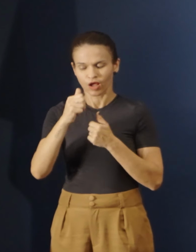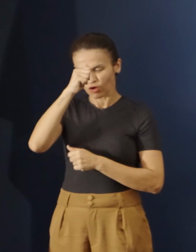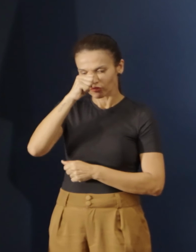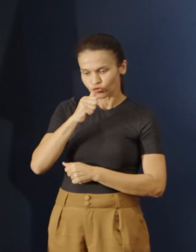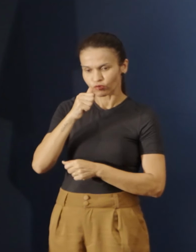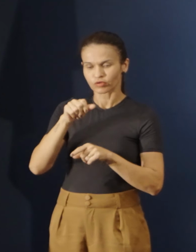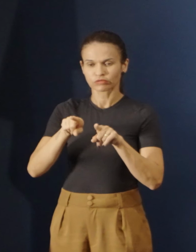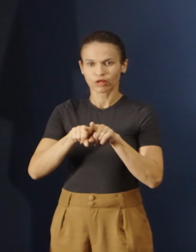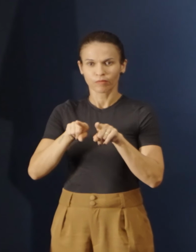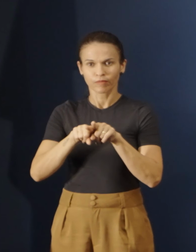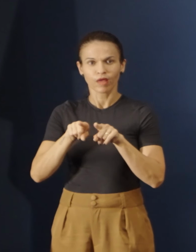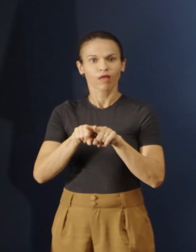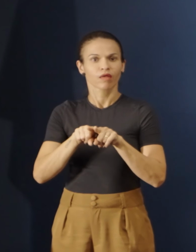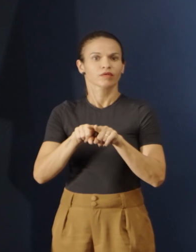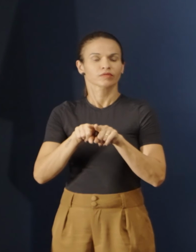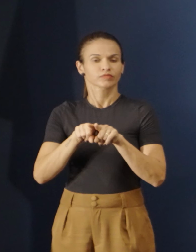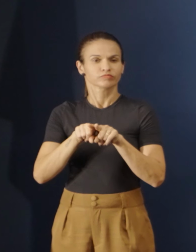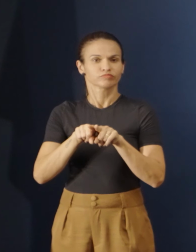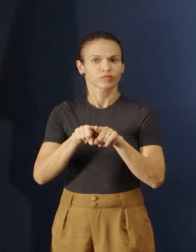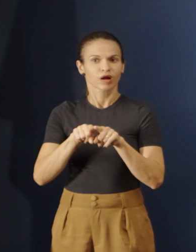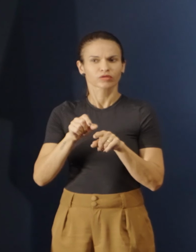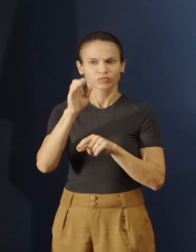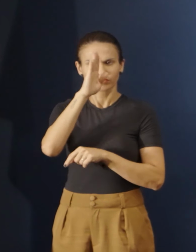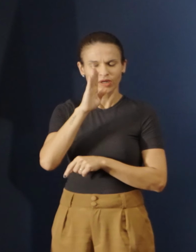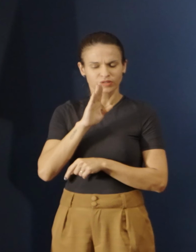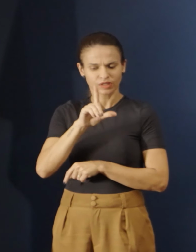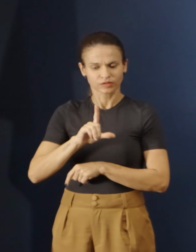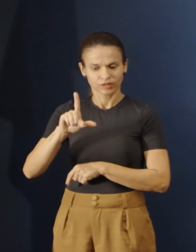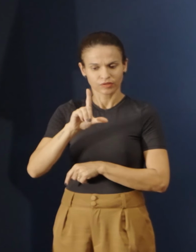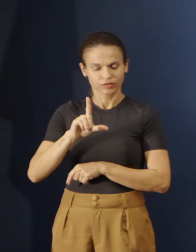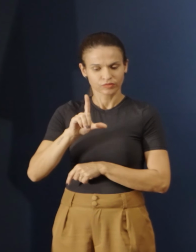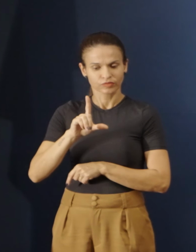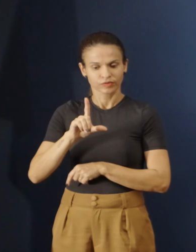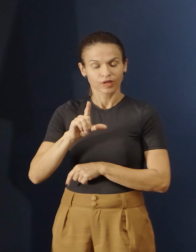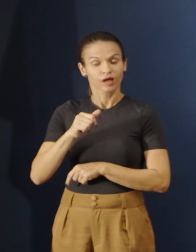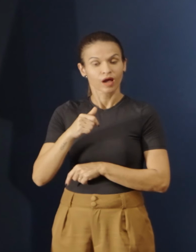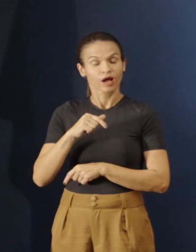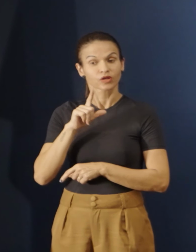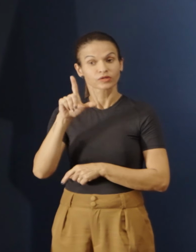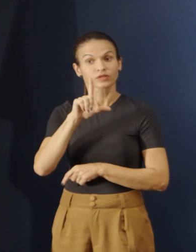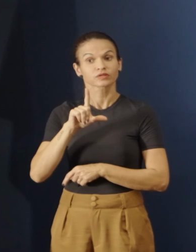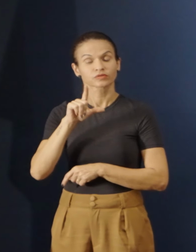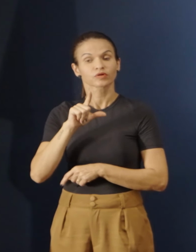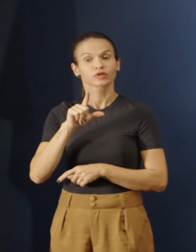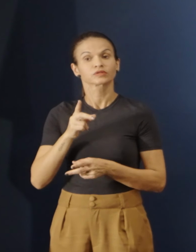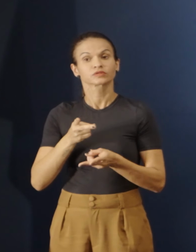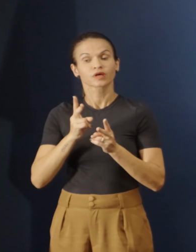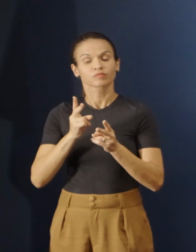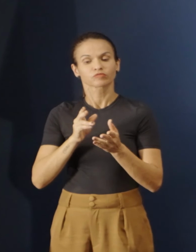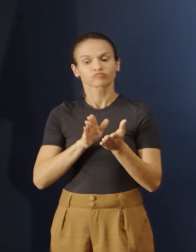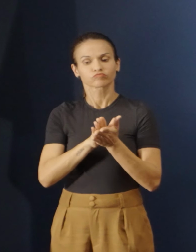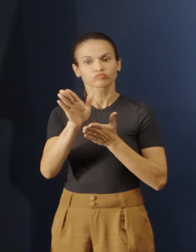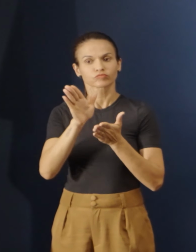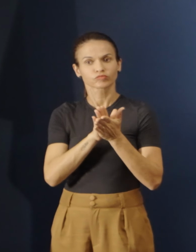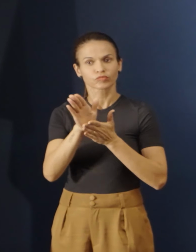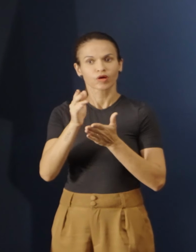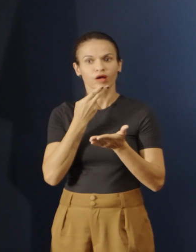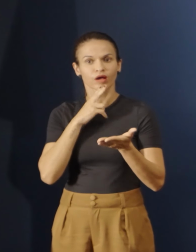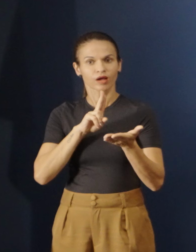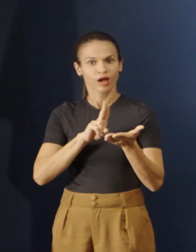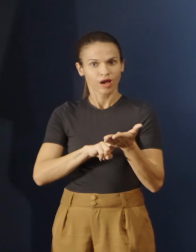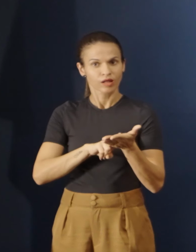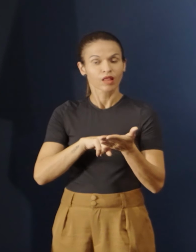de criação. E o Brasil, no caso, a literatura brasileira, a nossa literatura, ela sempre publicou cartas. Então,